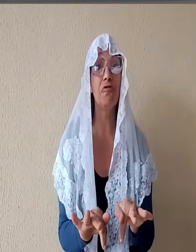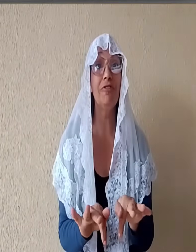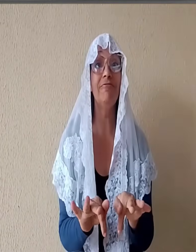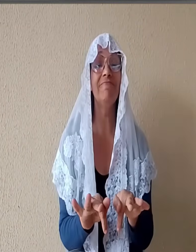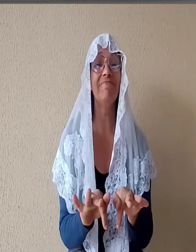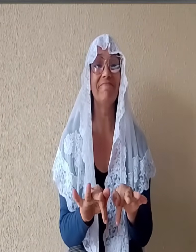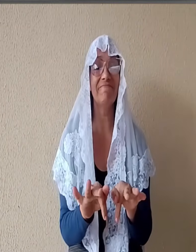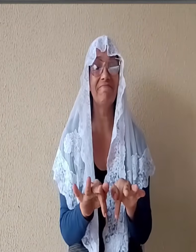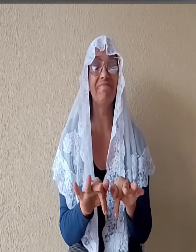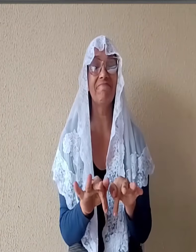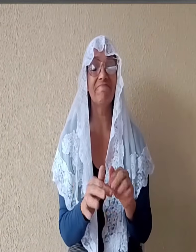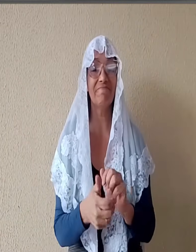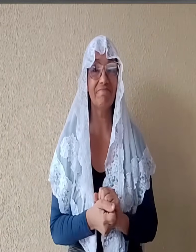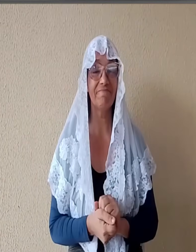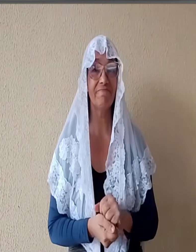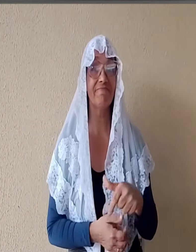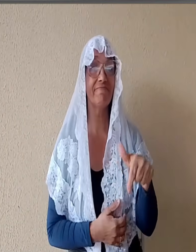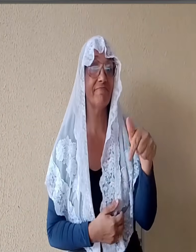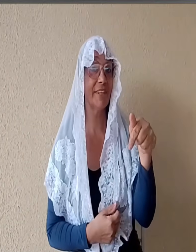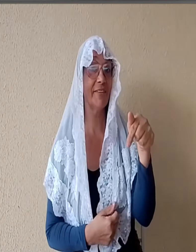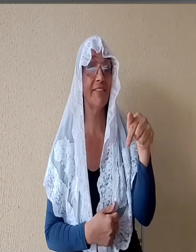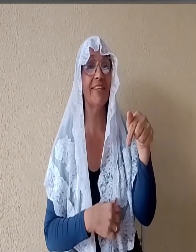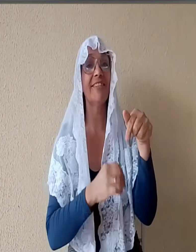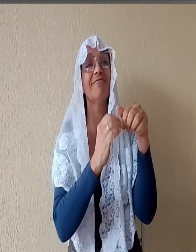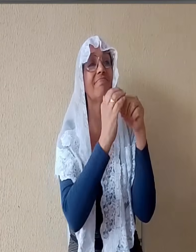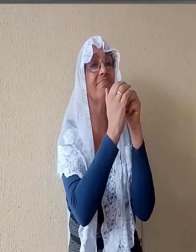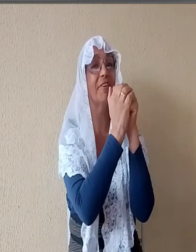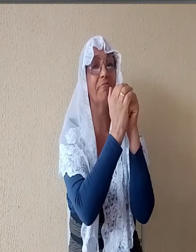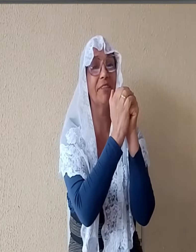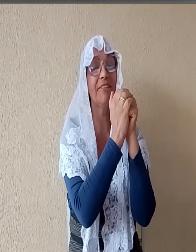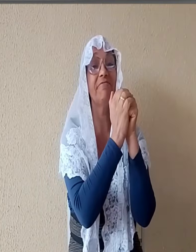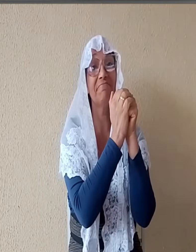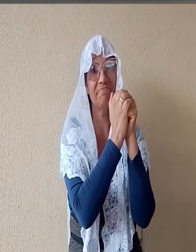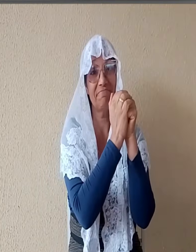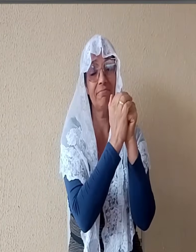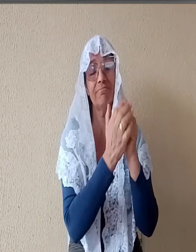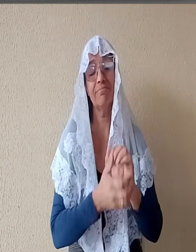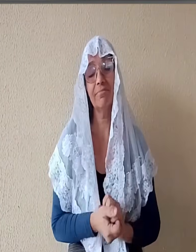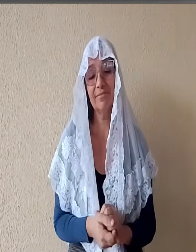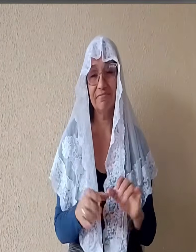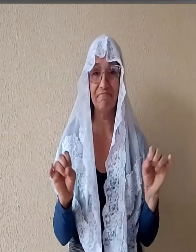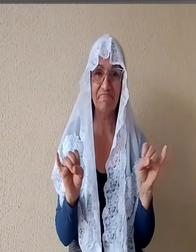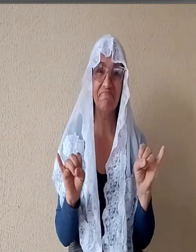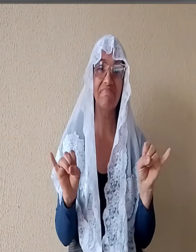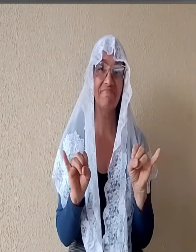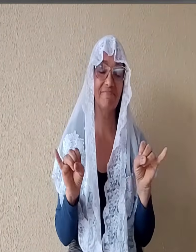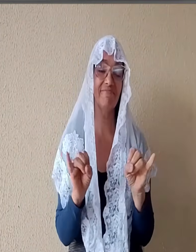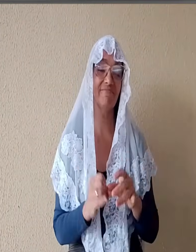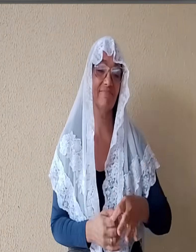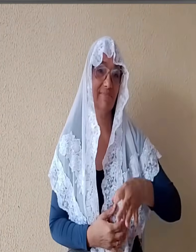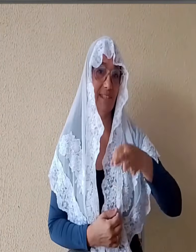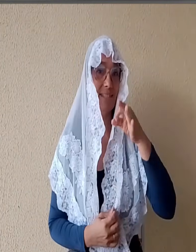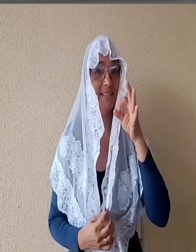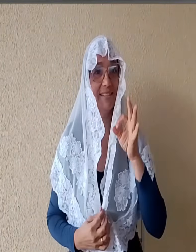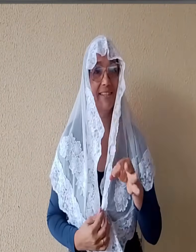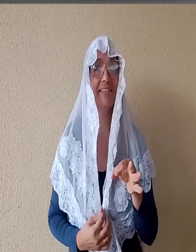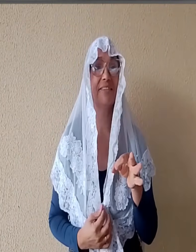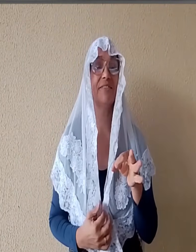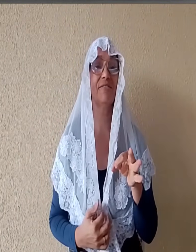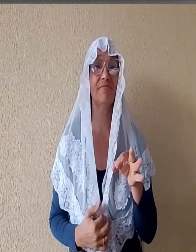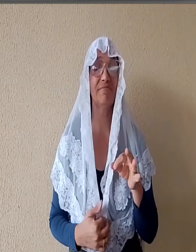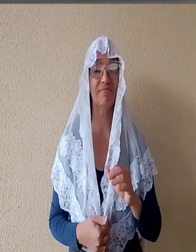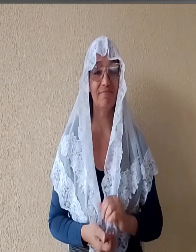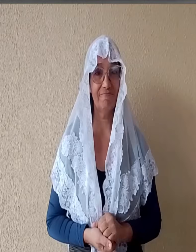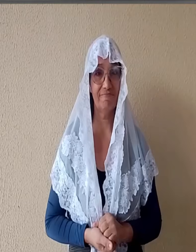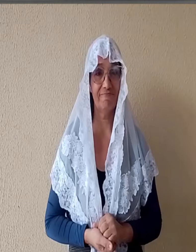Pode ter a certeza, vive, irmão. Pode ter consequência para muitos. Mas se você continuar firme e fiel até o fim,